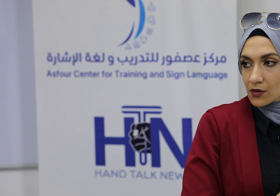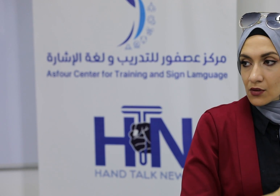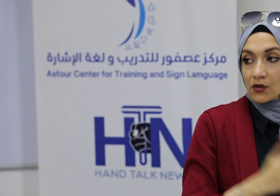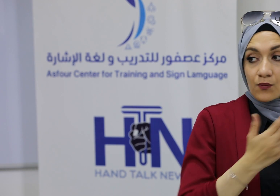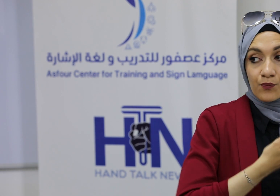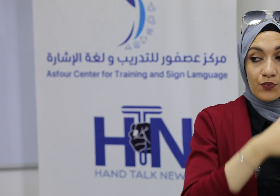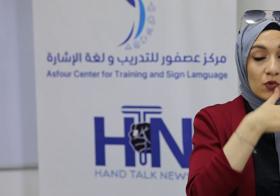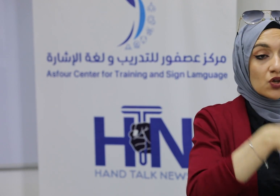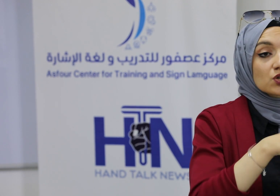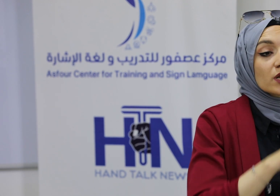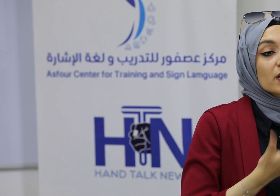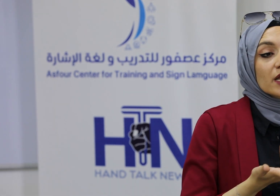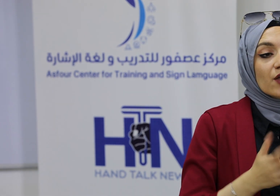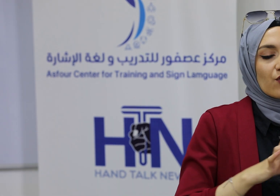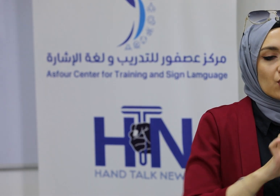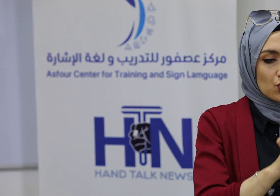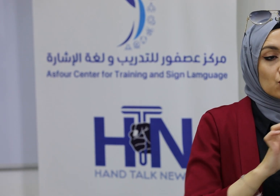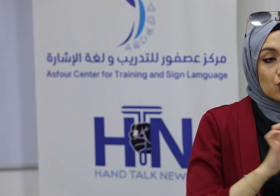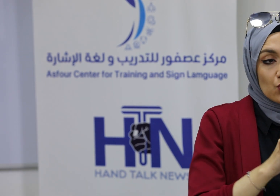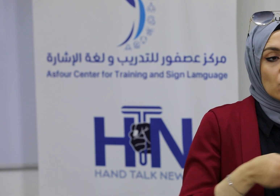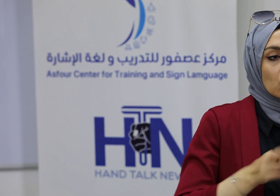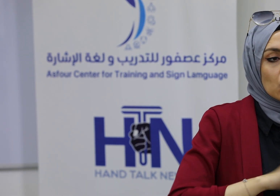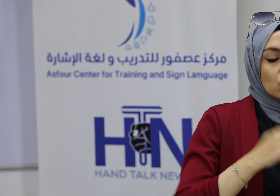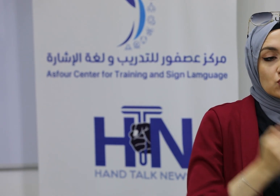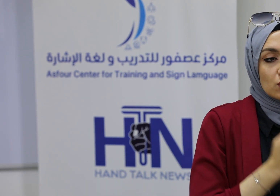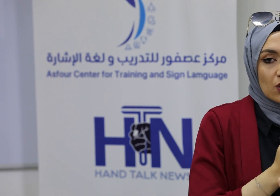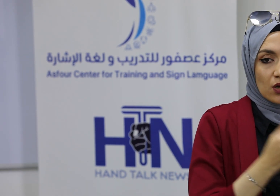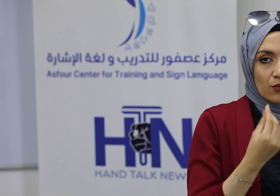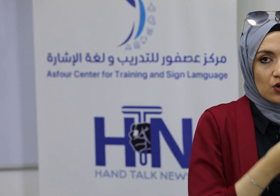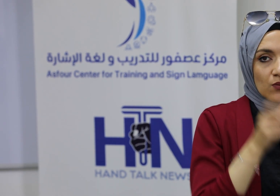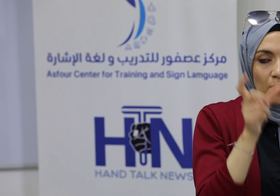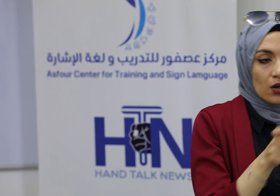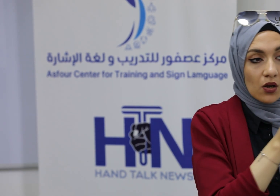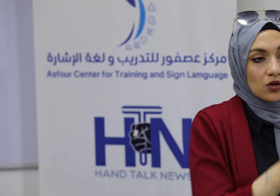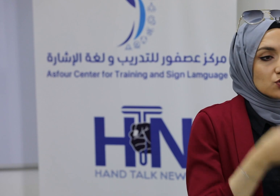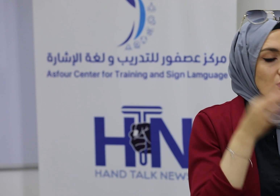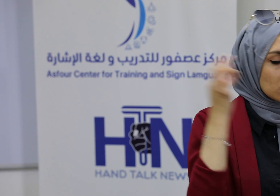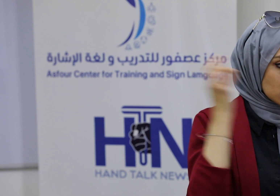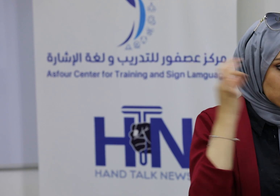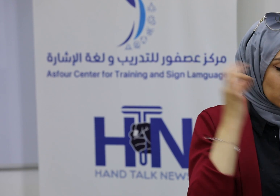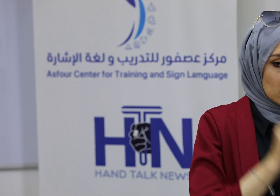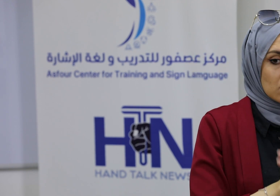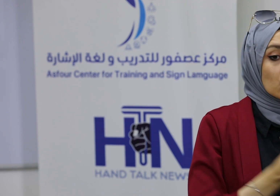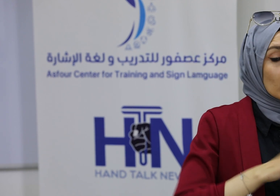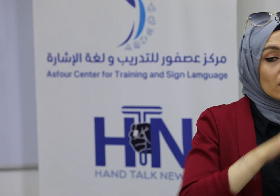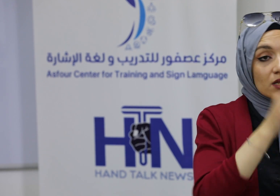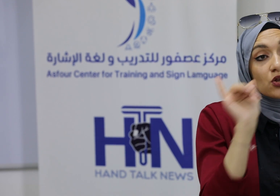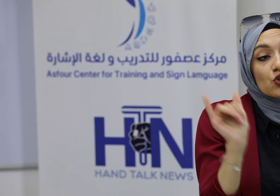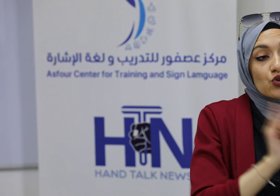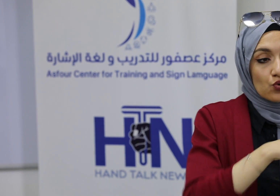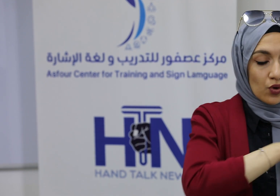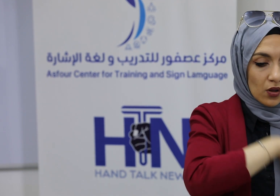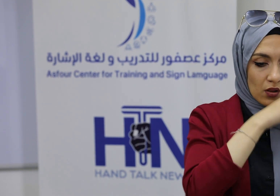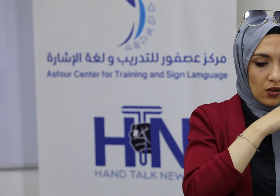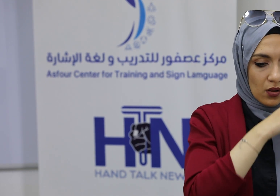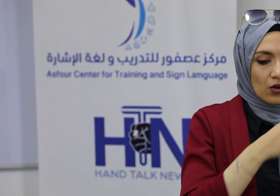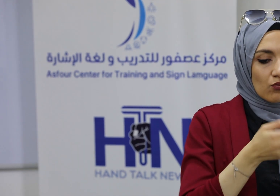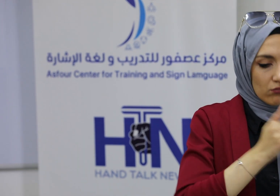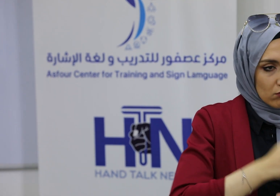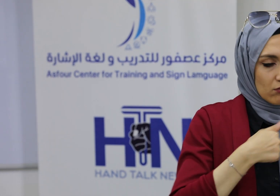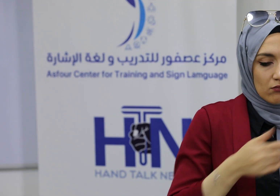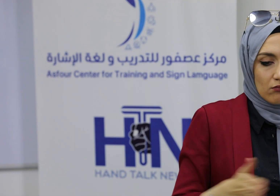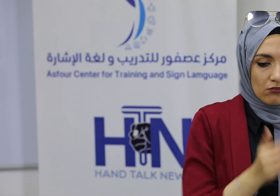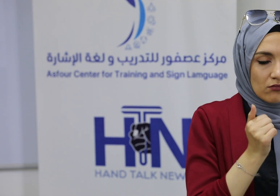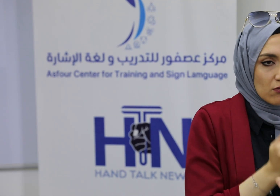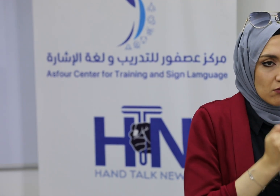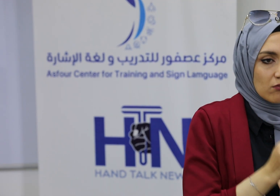التواصل والتعامل وقديش ضروري أنك أنت تثق بنفسك حتى أنك تقدر يعني تمشي وتخطط لحالك